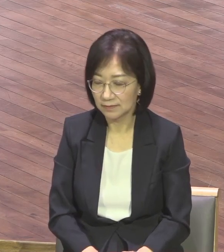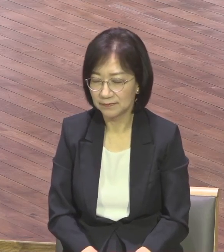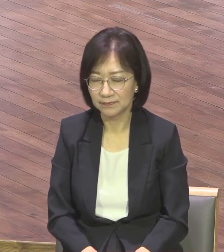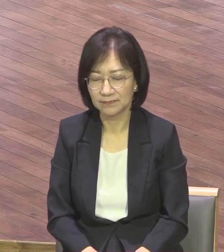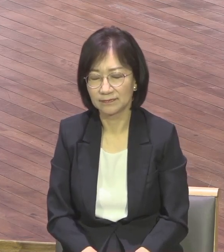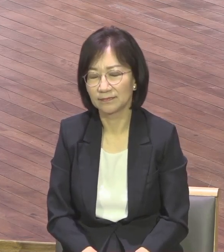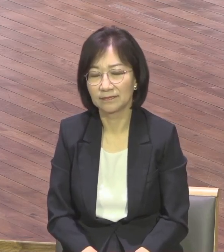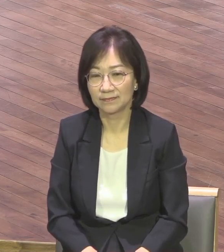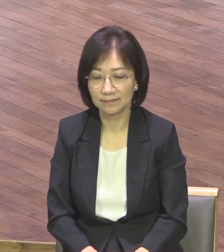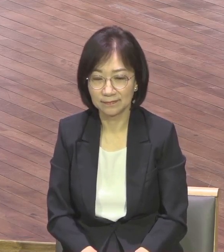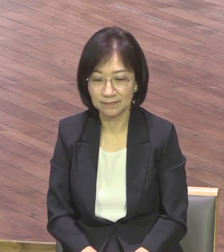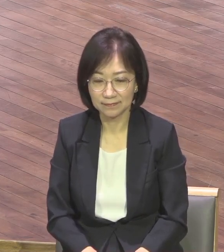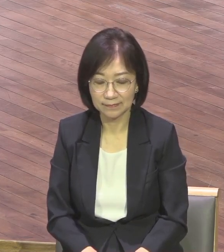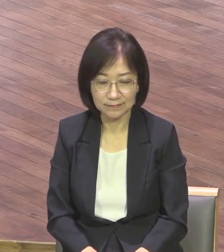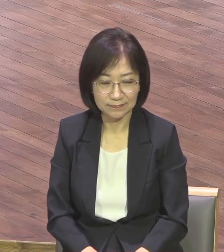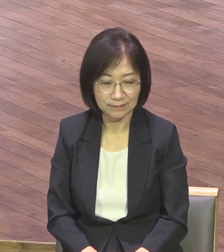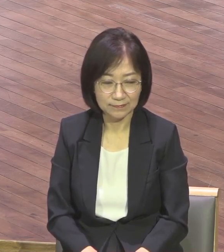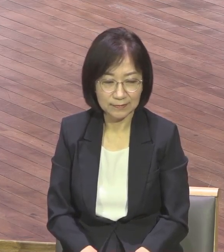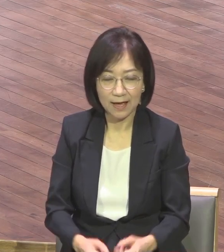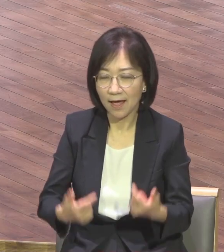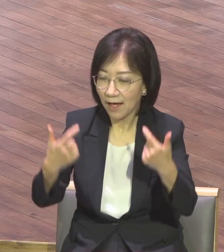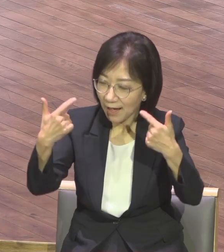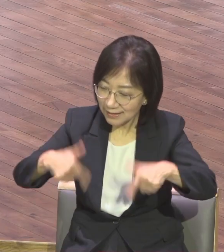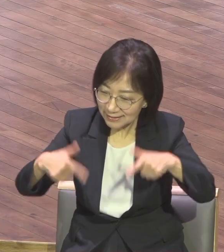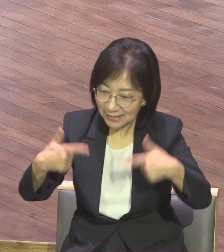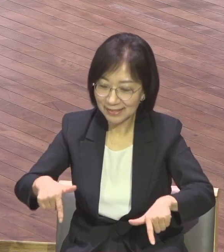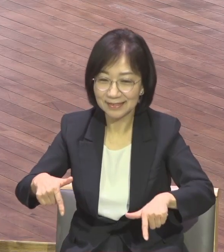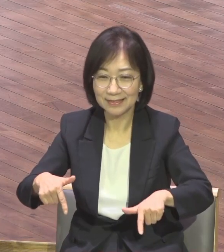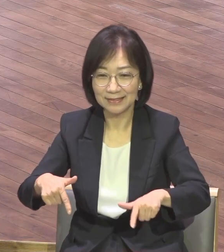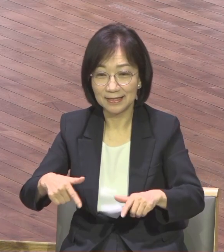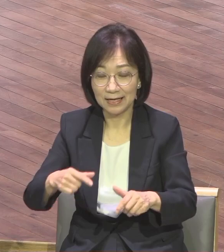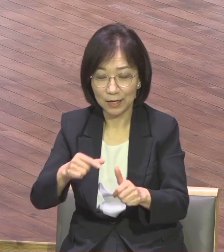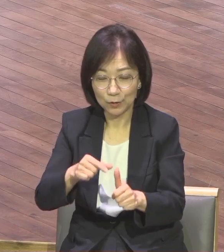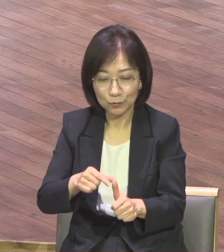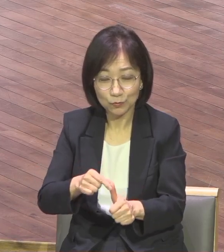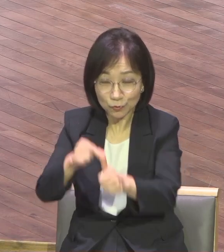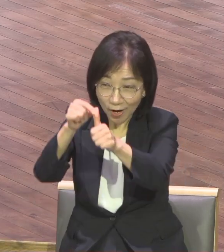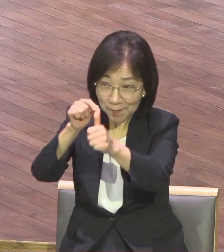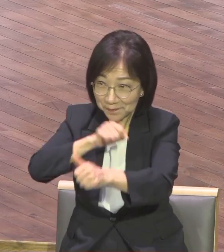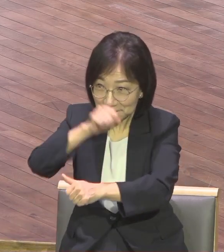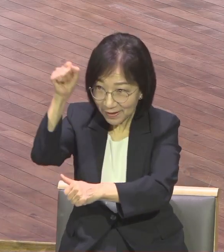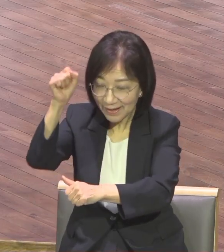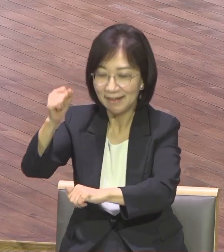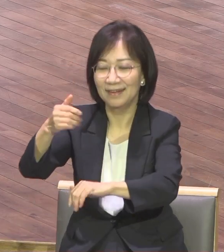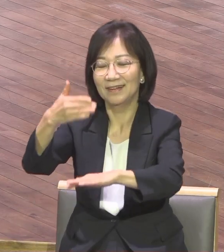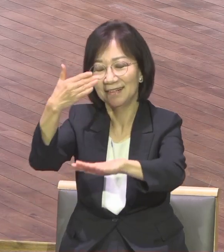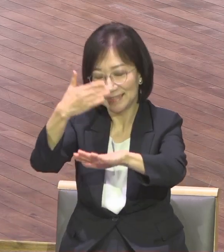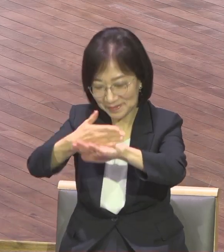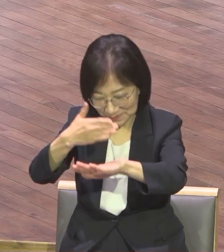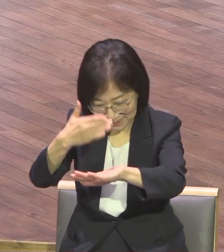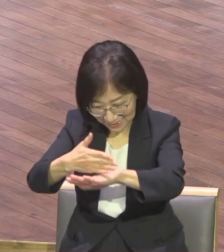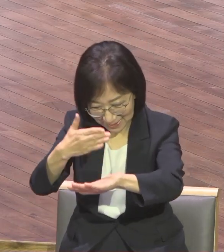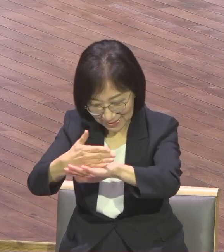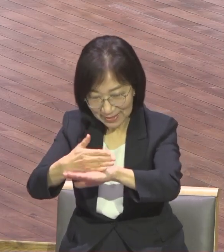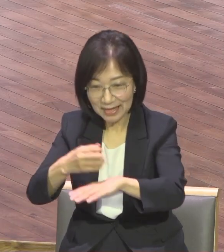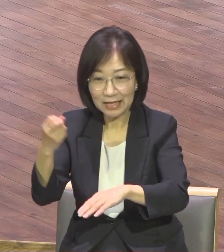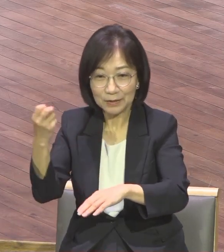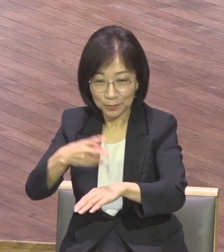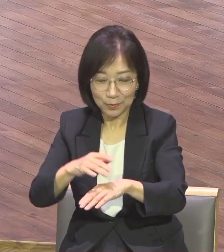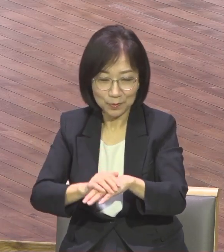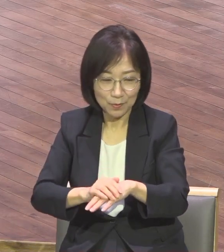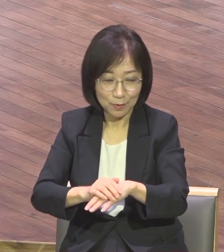이게 정상이거든요. 늘 감사하고 구원의 축복을 국내외적으로 그렇게 증거하는